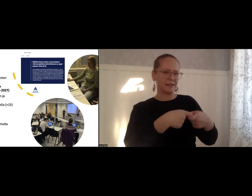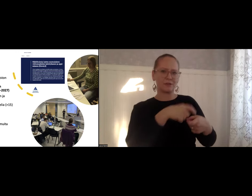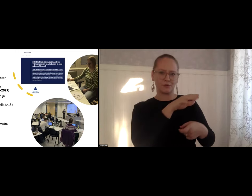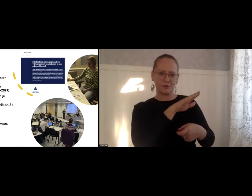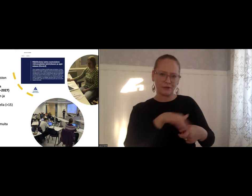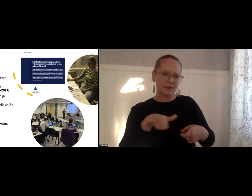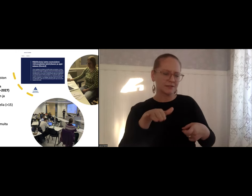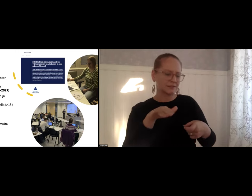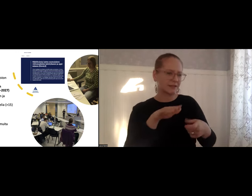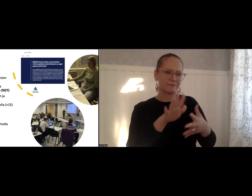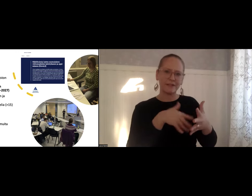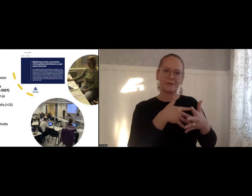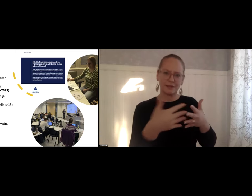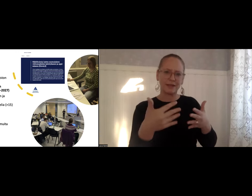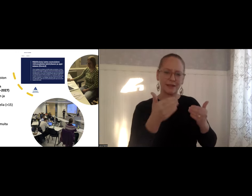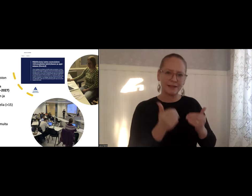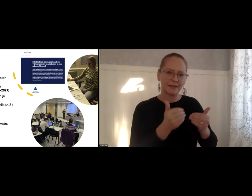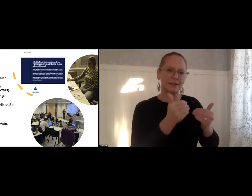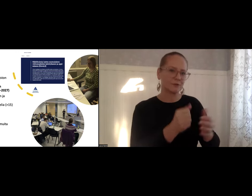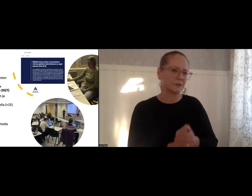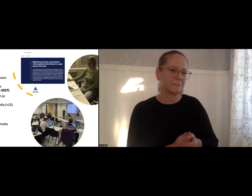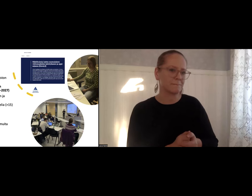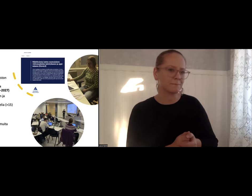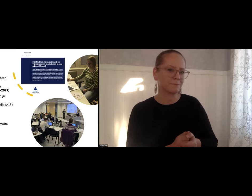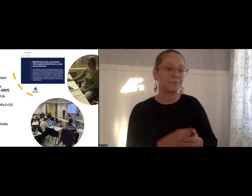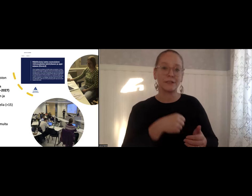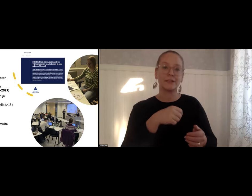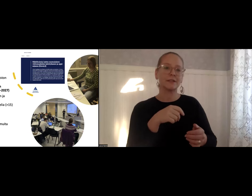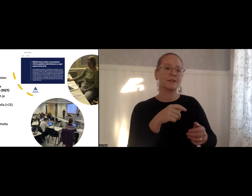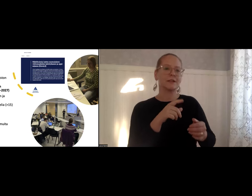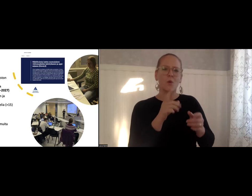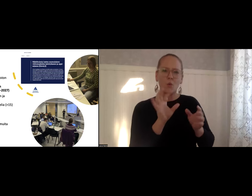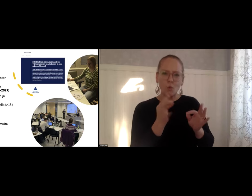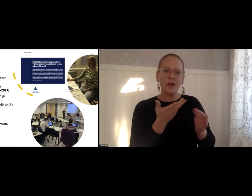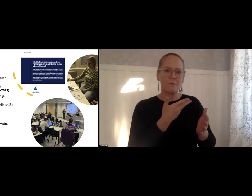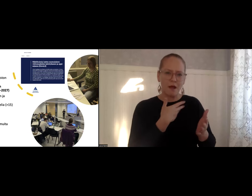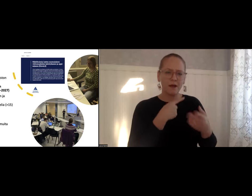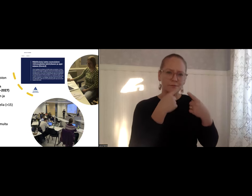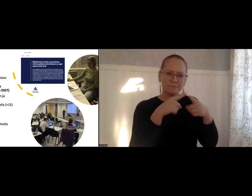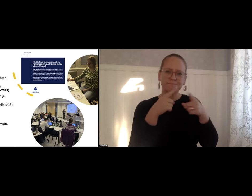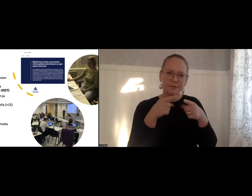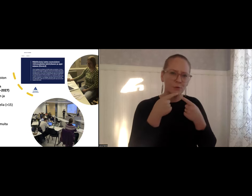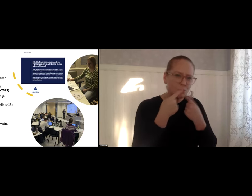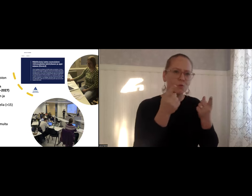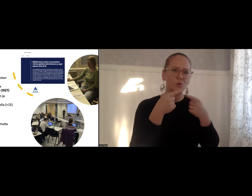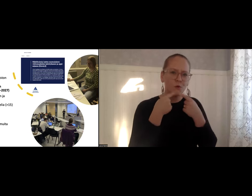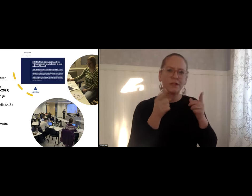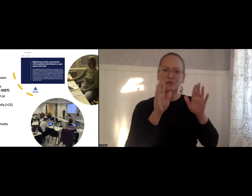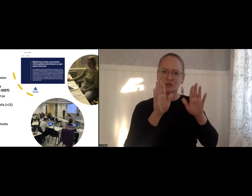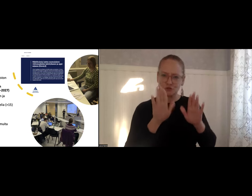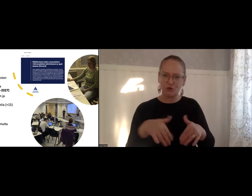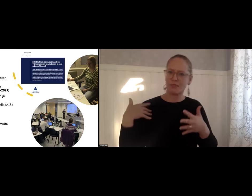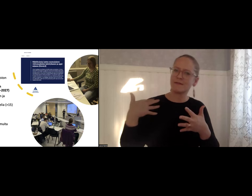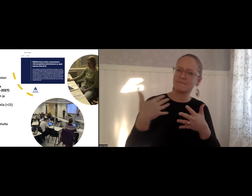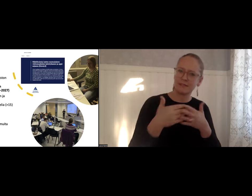kävin hiukan läpi, että mitä kaikkea lasten viittomakielen kehitykseen liittyen on tehty ja tutkittu. Ja